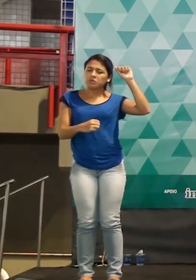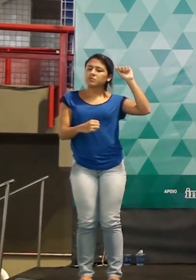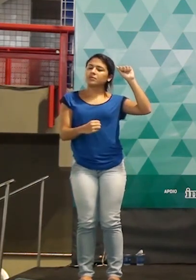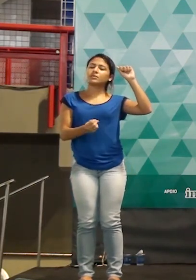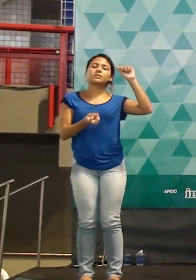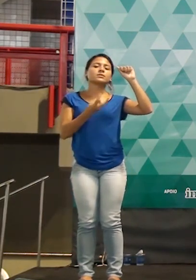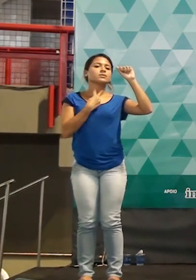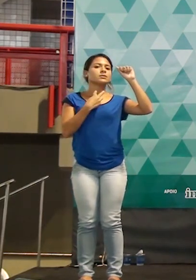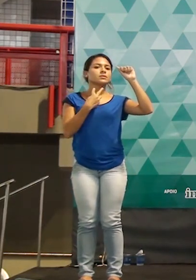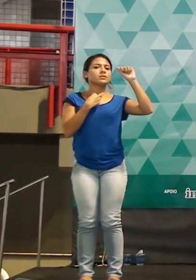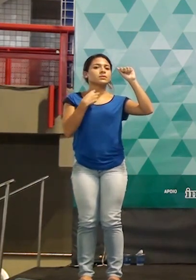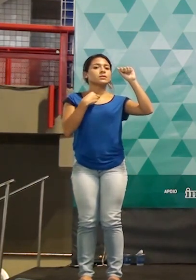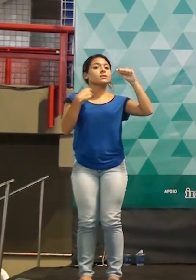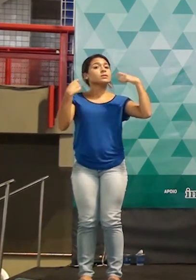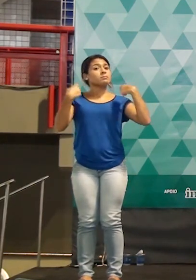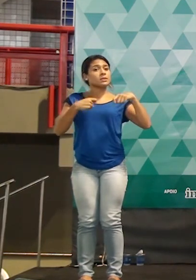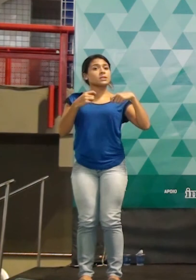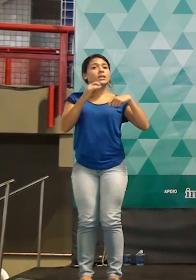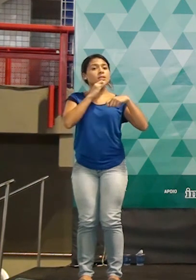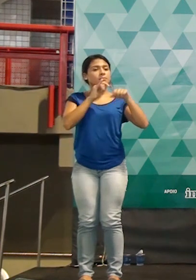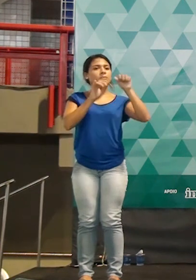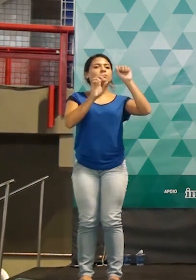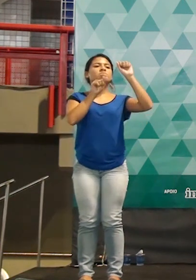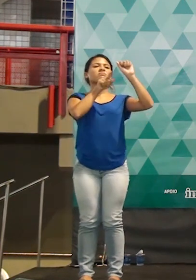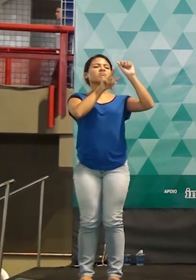lá e trago o após todo para cá.